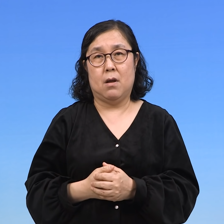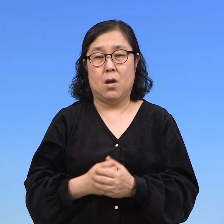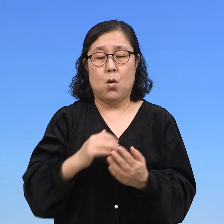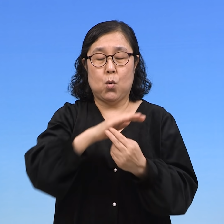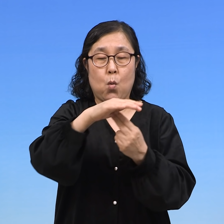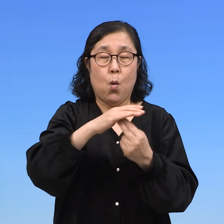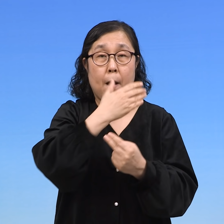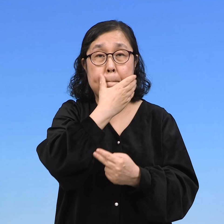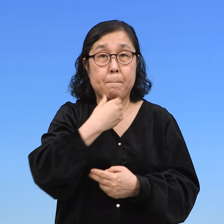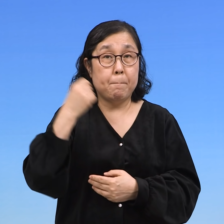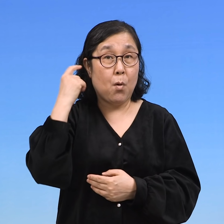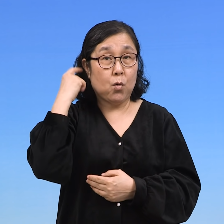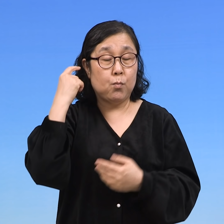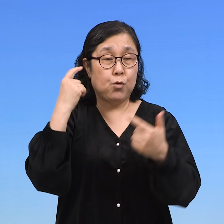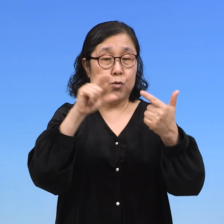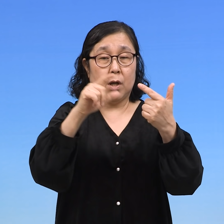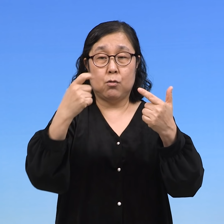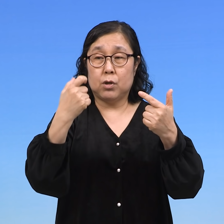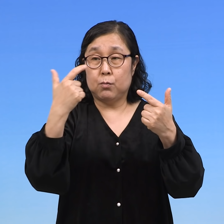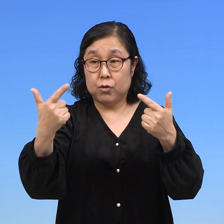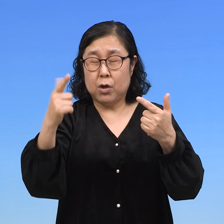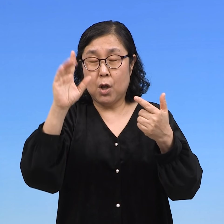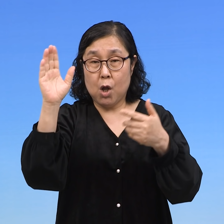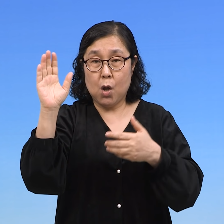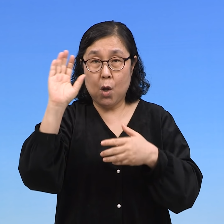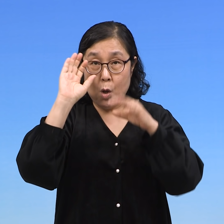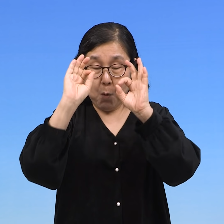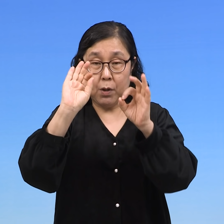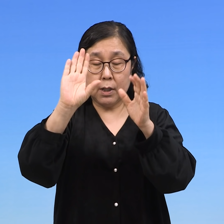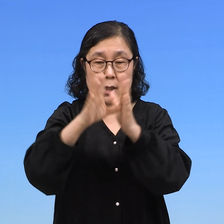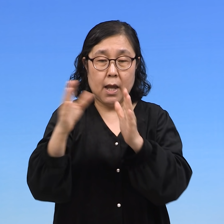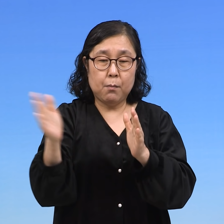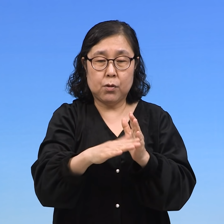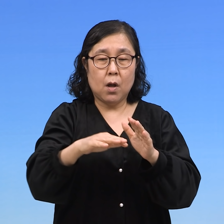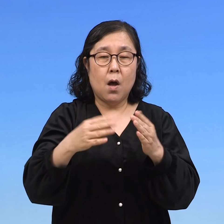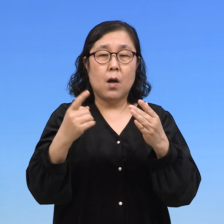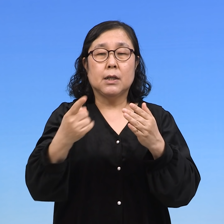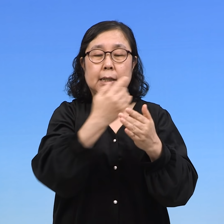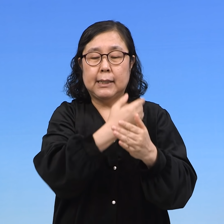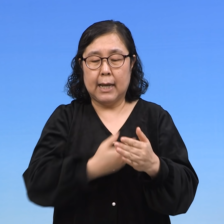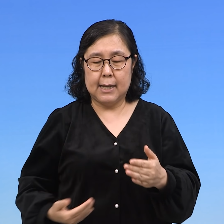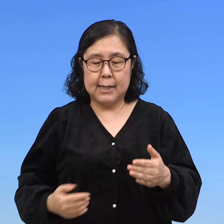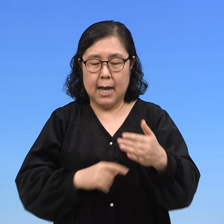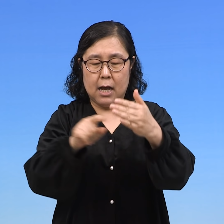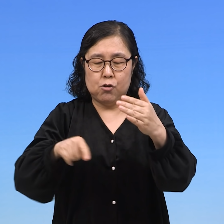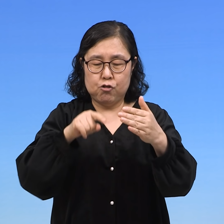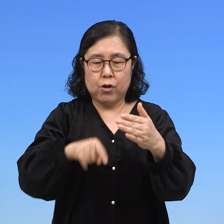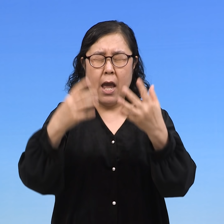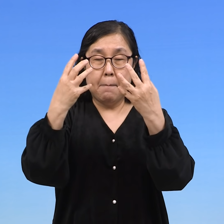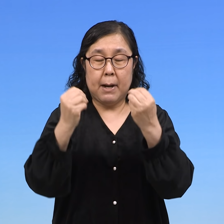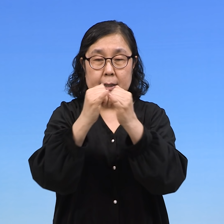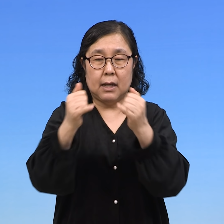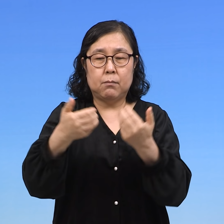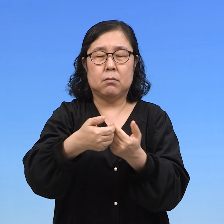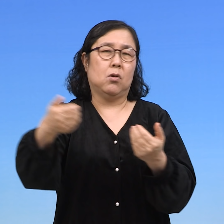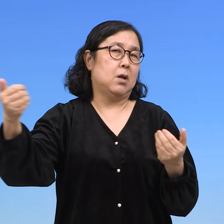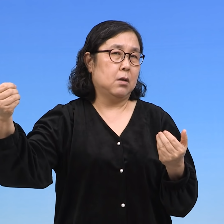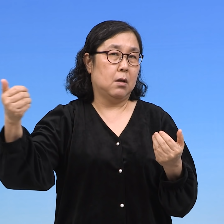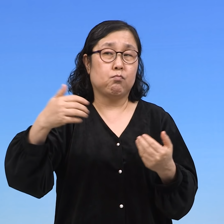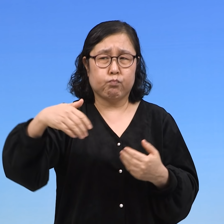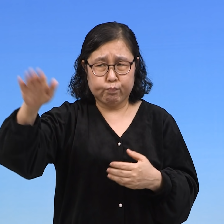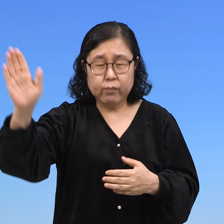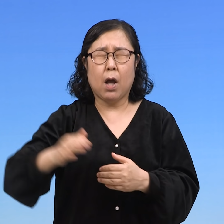요한복음 6장 66절을 보십시오 그때부터 그의 제자 중에서 많은 사람이 떠나가고 다시 그와 함께 다니지